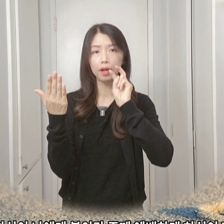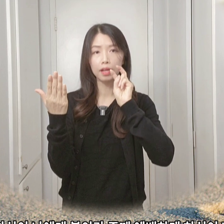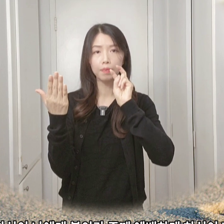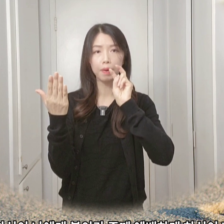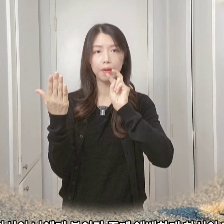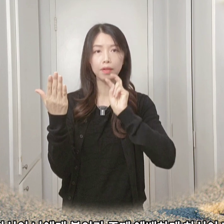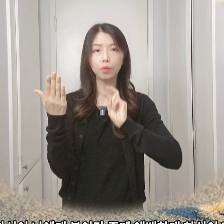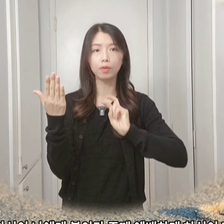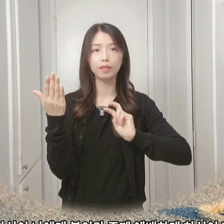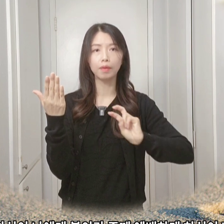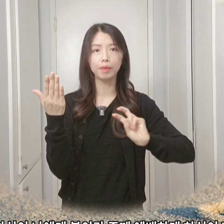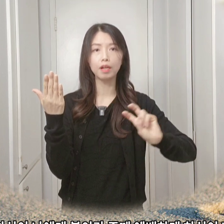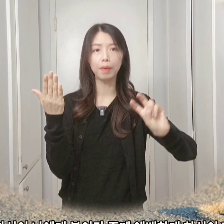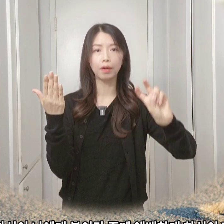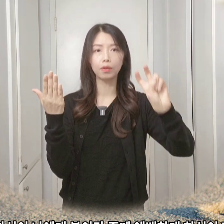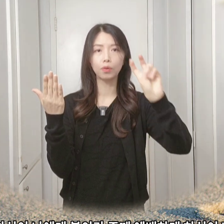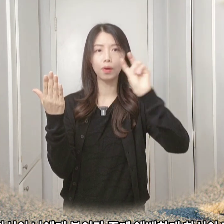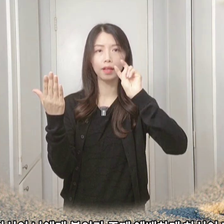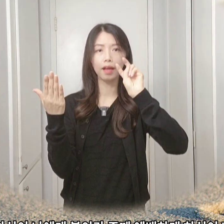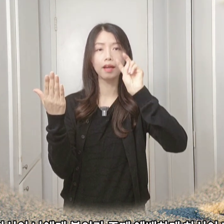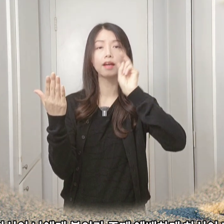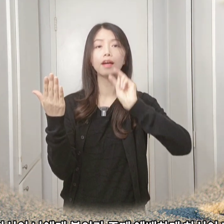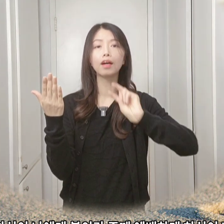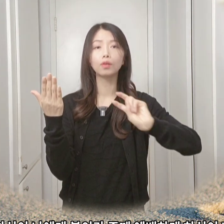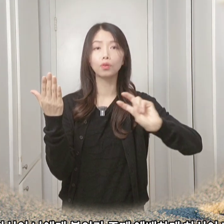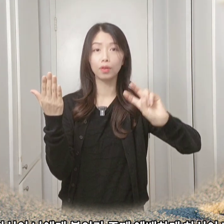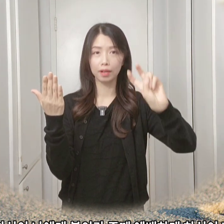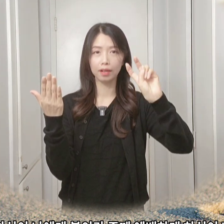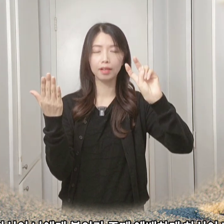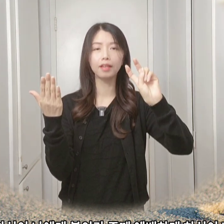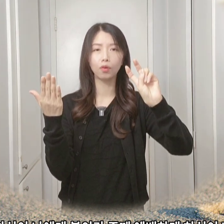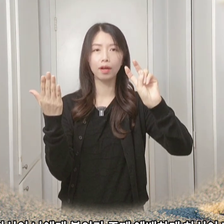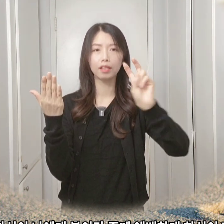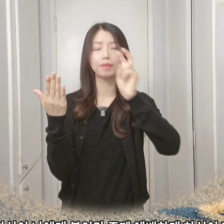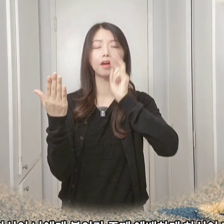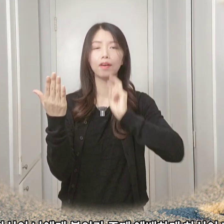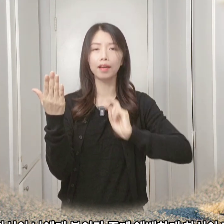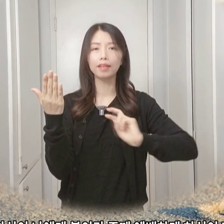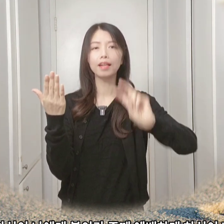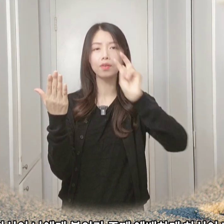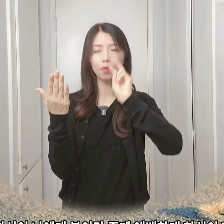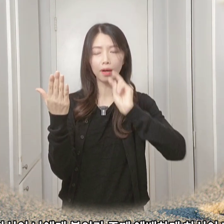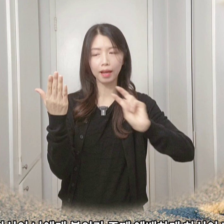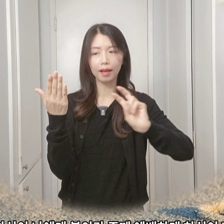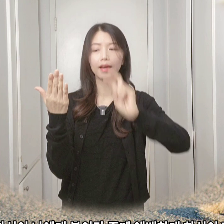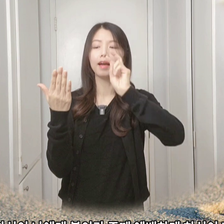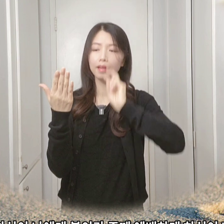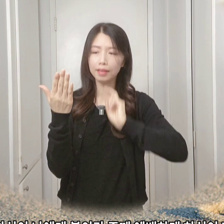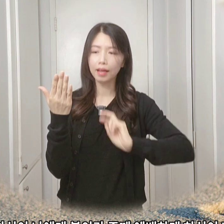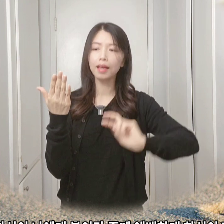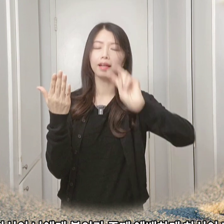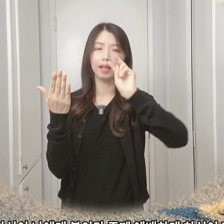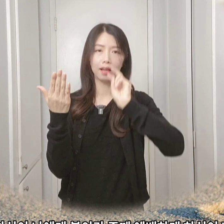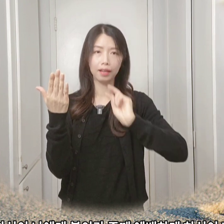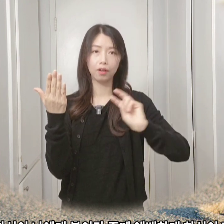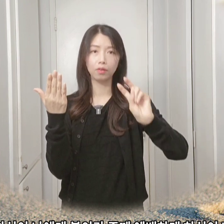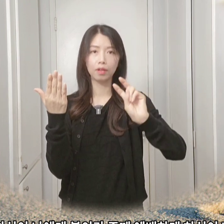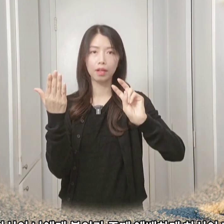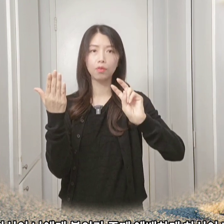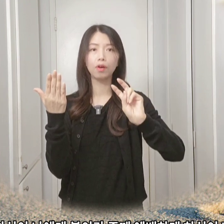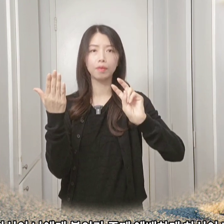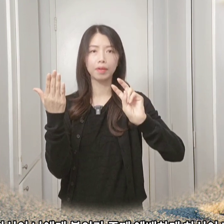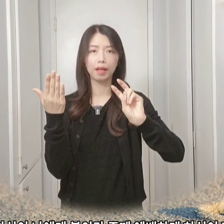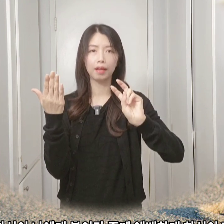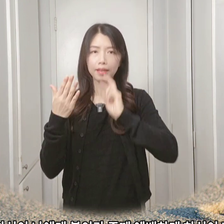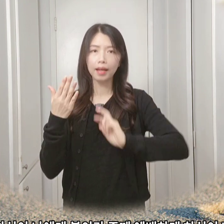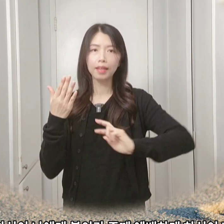주시고 입 앞에서 동그라미를 밖으로 하나, 둘 그린다고 생각하시면 돼요. 찬송하다, 찬양하다 이런 뜻의